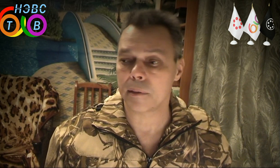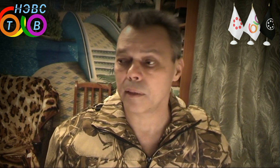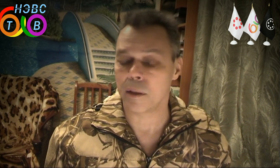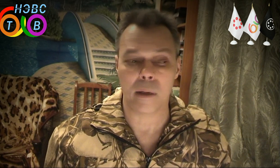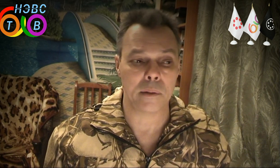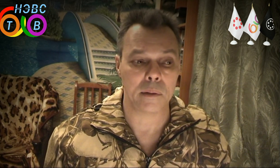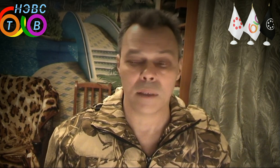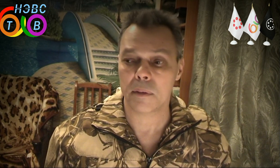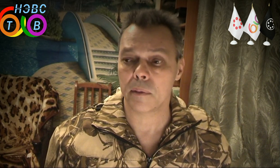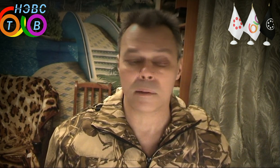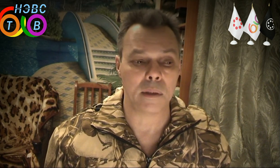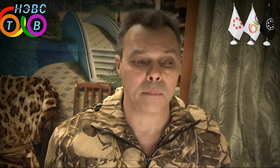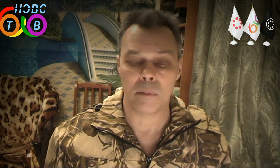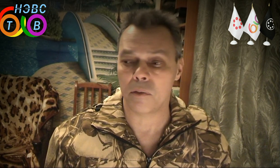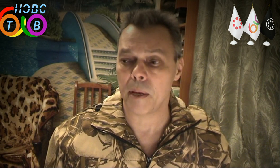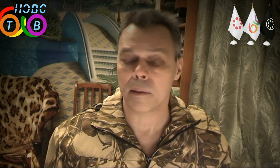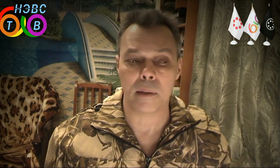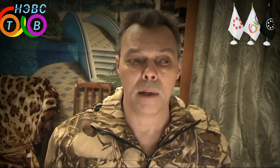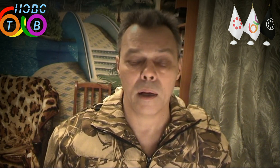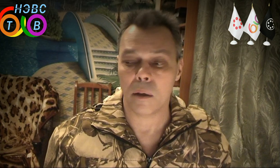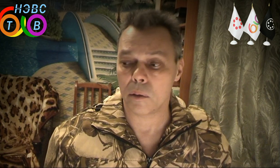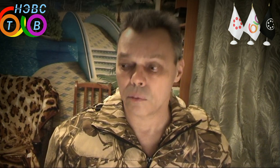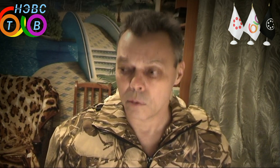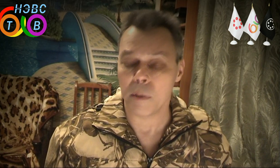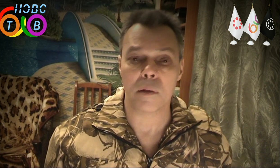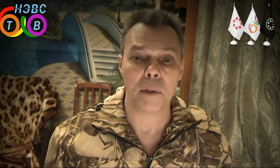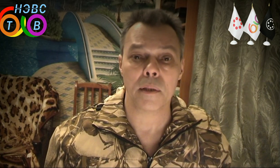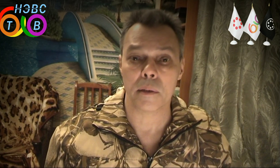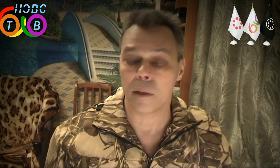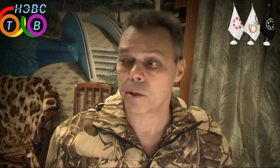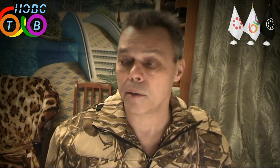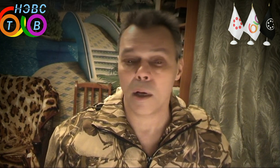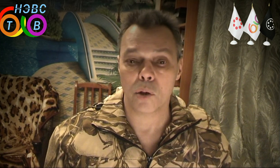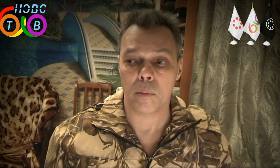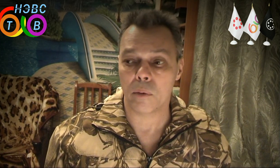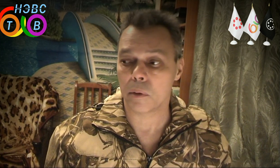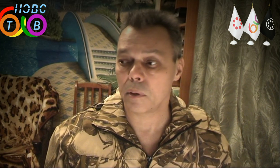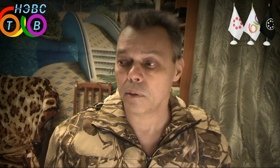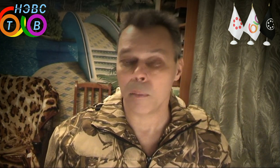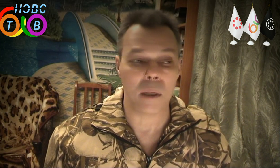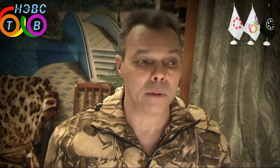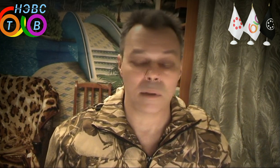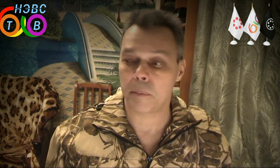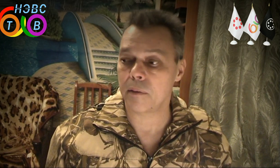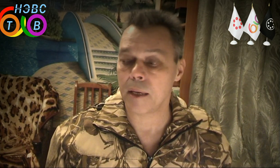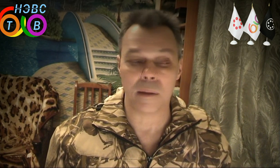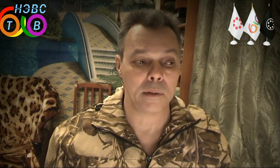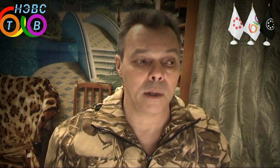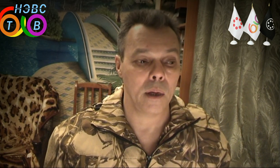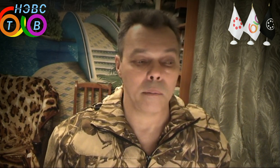10-12 лет лишать их девственности, или там 5 лет, ну, имеется медицинский лишать, чтобы вот не было вот этих предвзятостей,